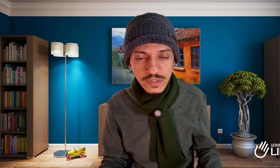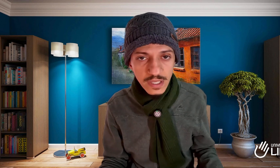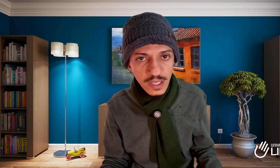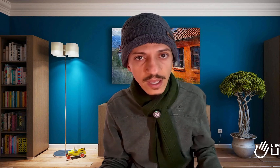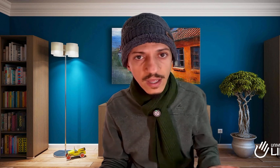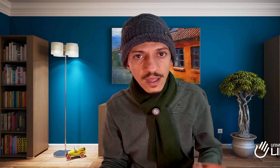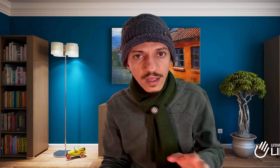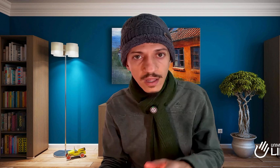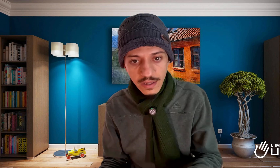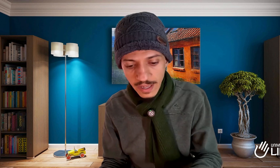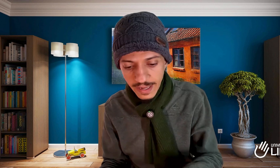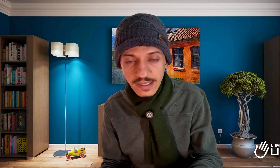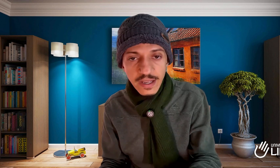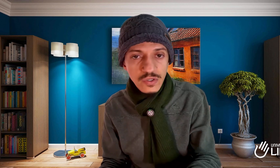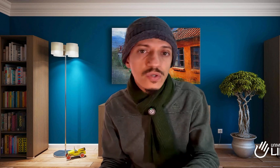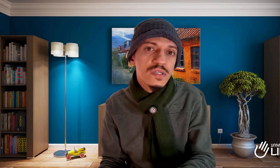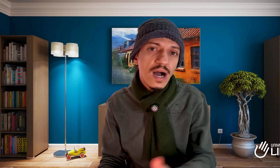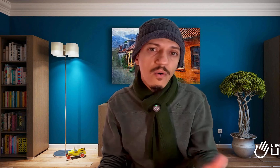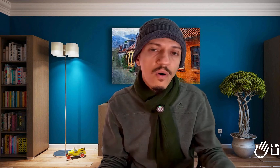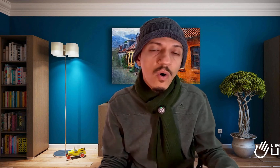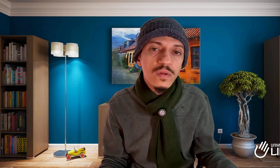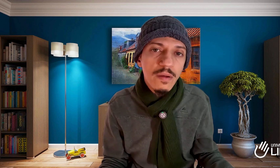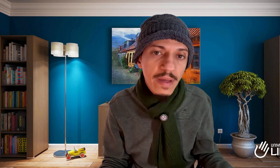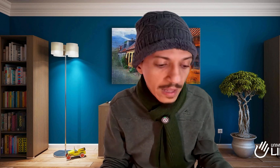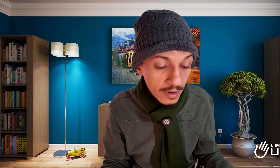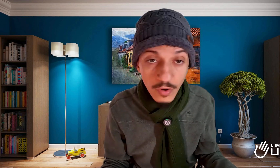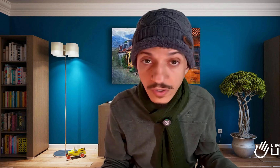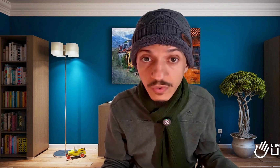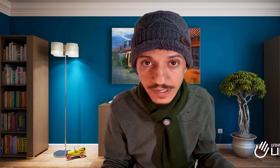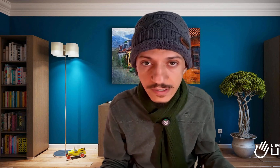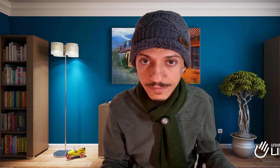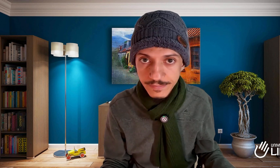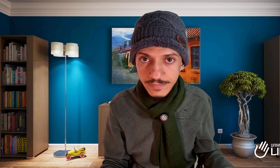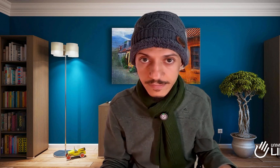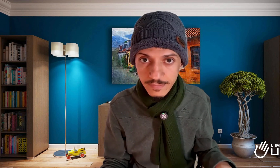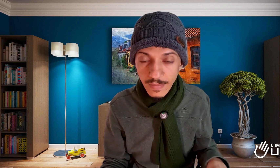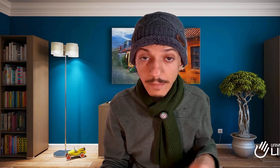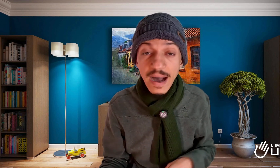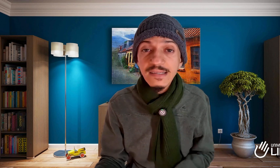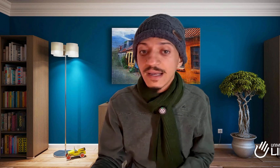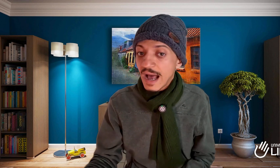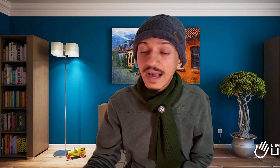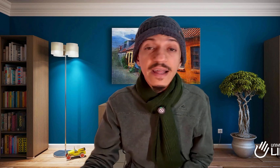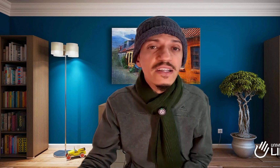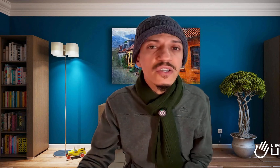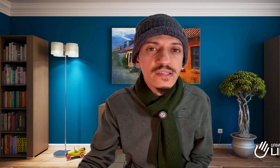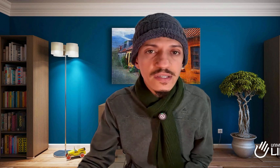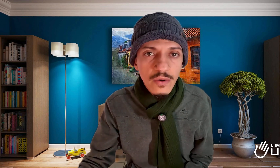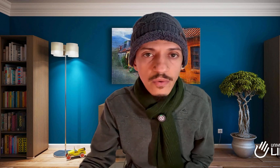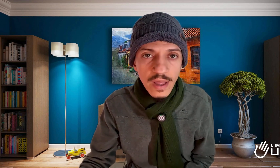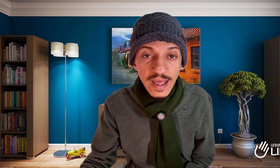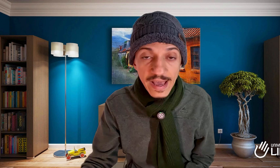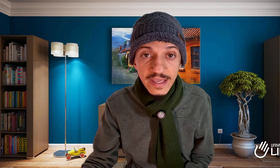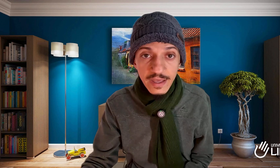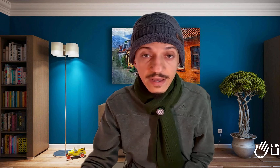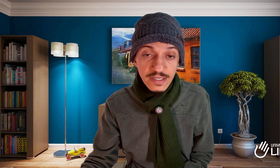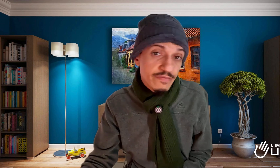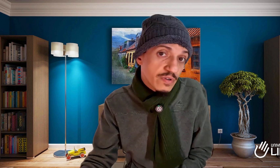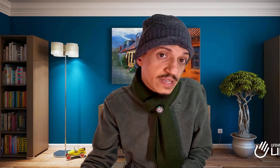aqui nessa rede social ou também lá no nosso Insta. Mas a grande questão é que, se você